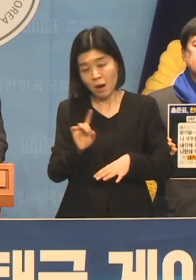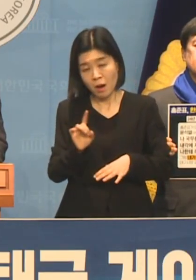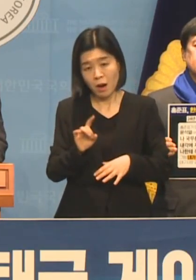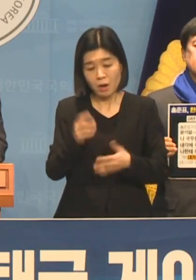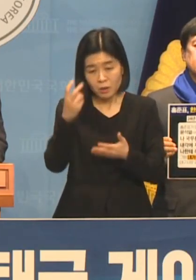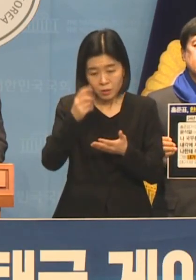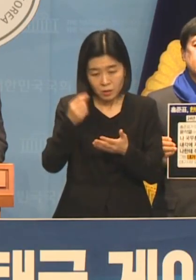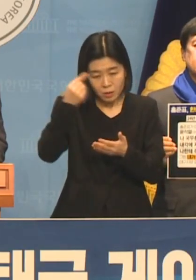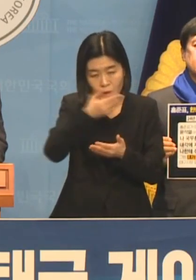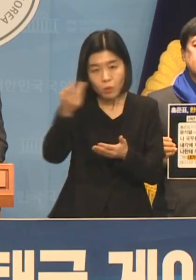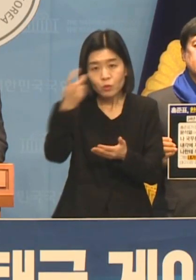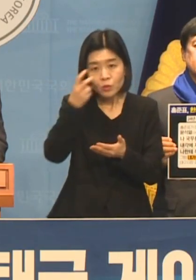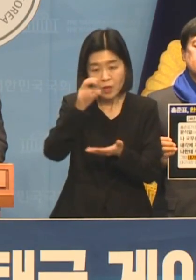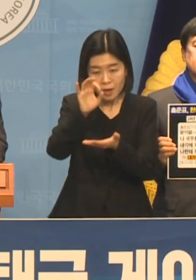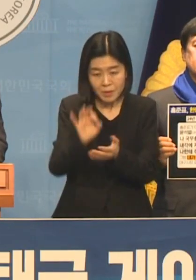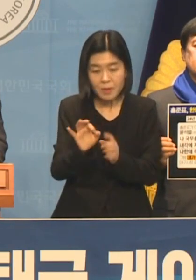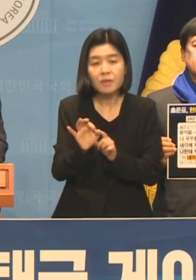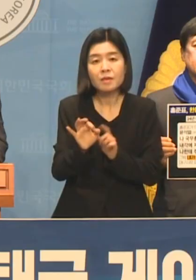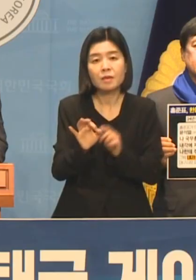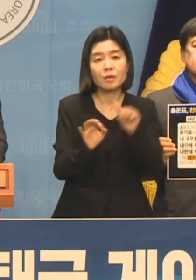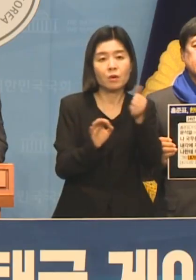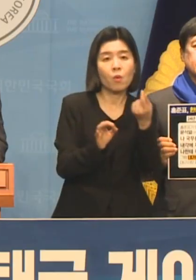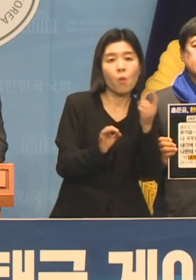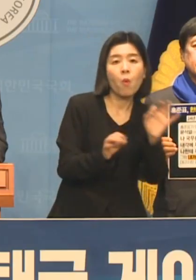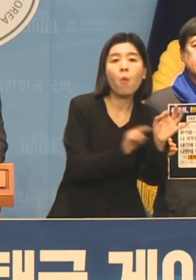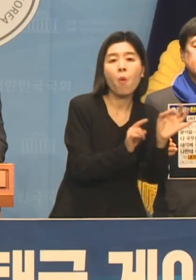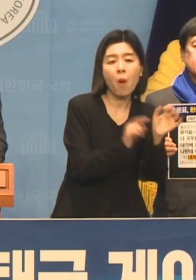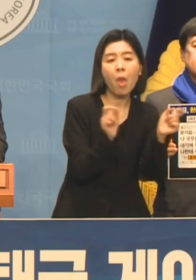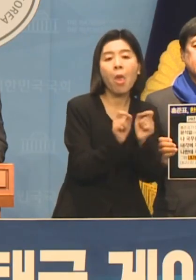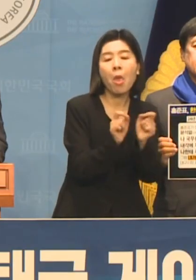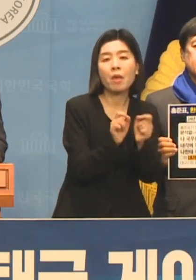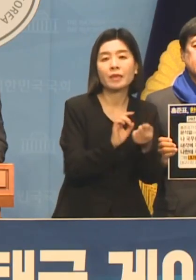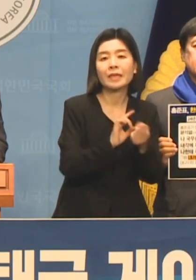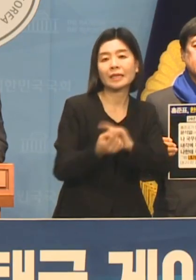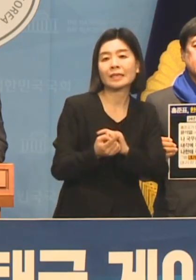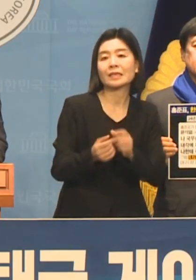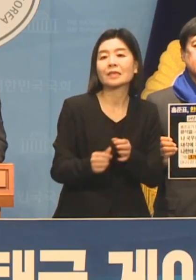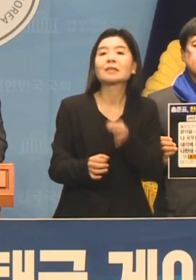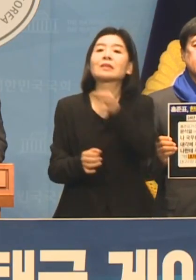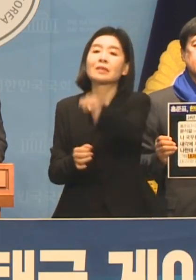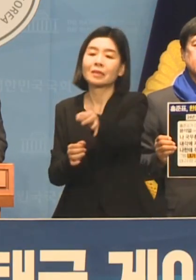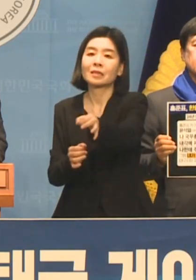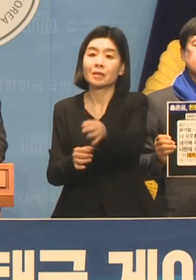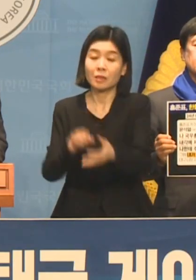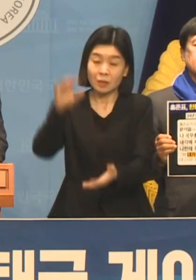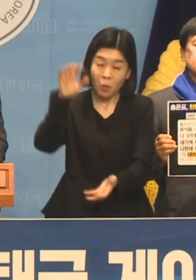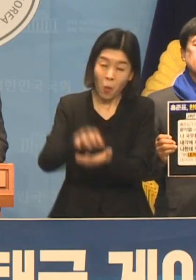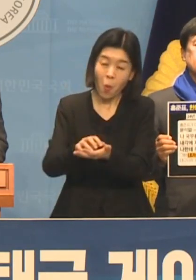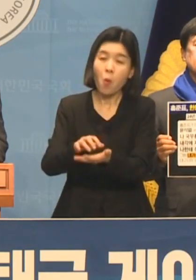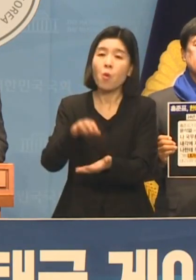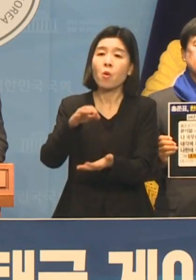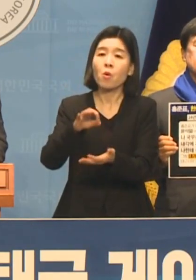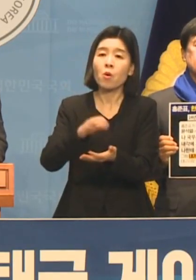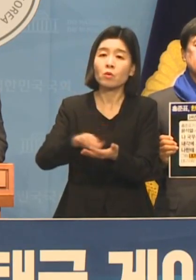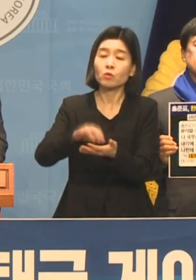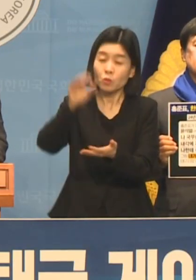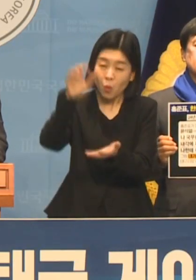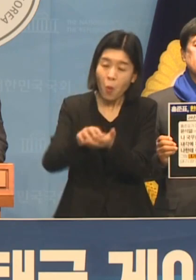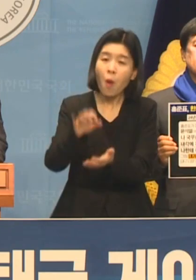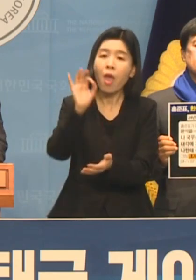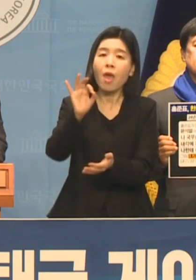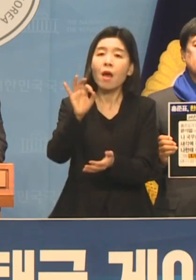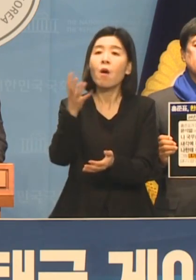비용이 홍 시장의 측근들에 의해 대납되었으며 총액이 1억 원이 넘는다는